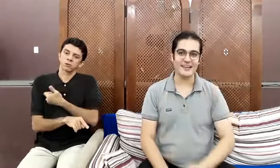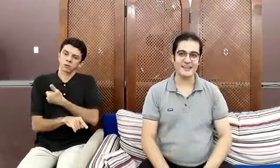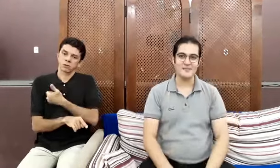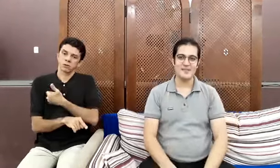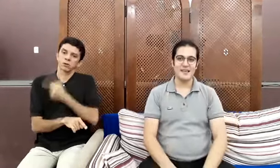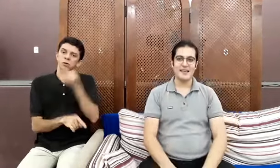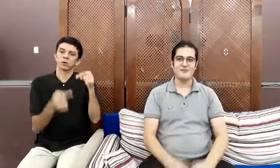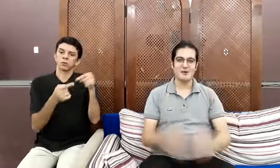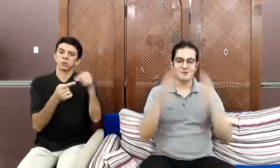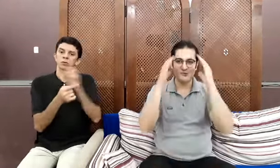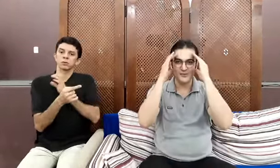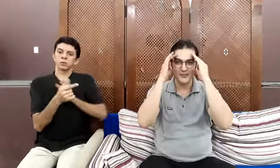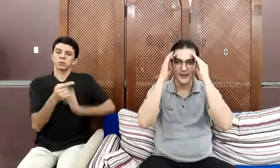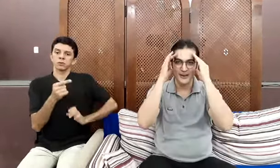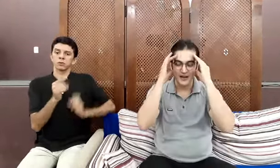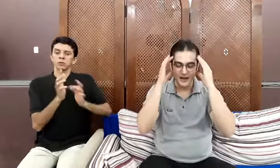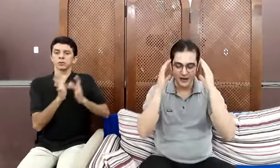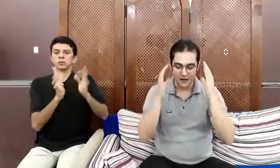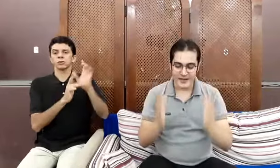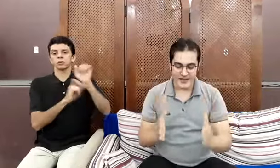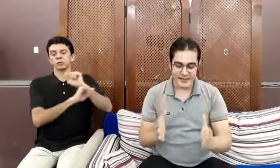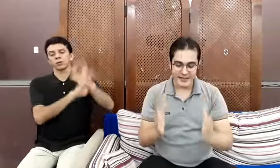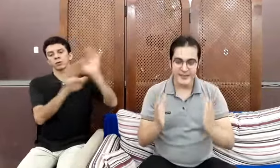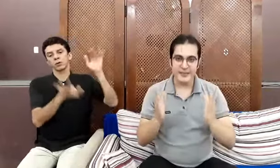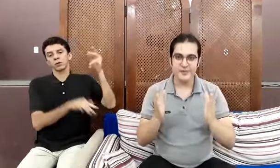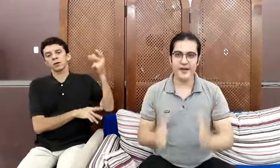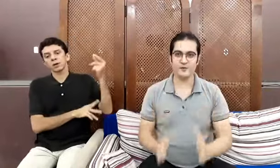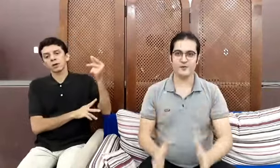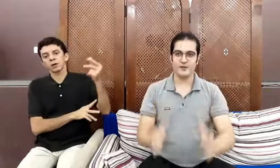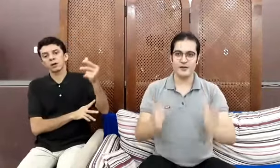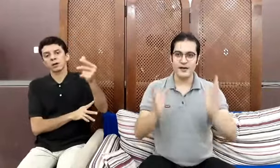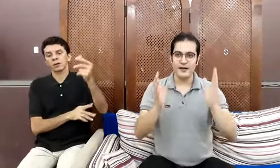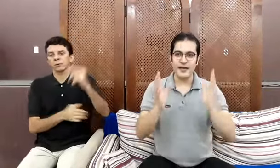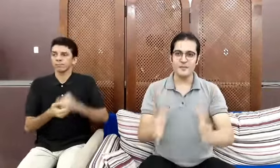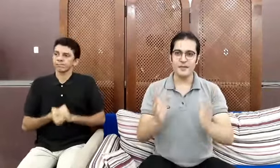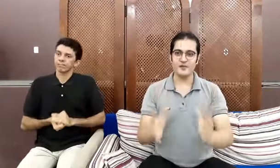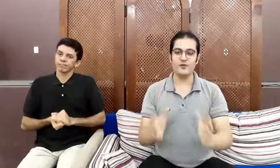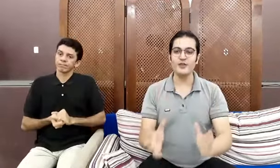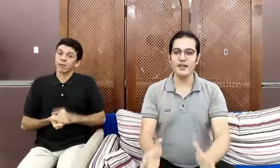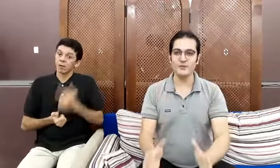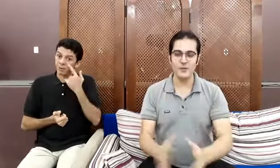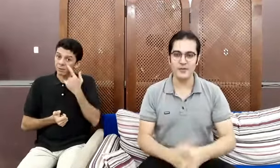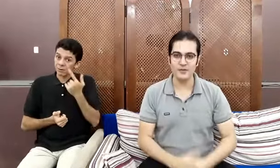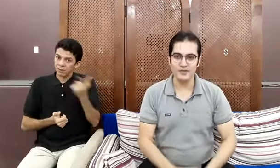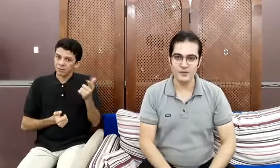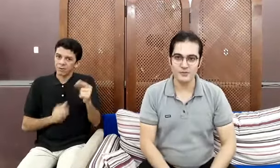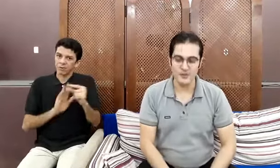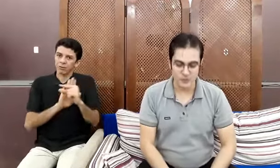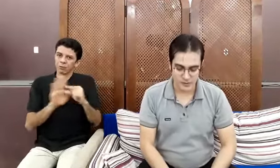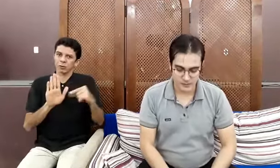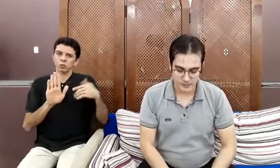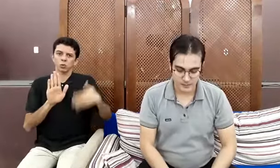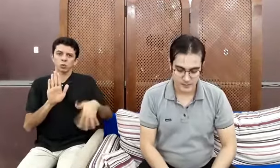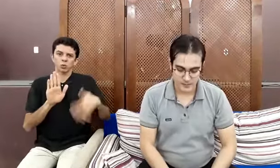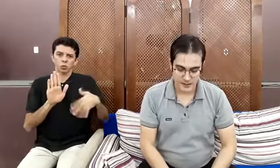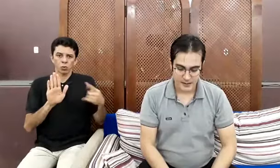eterna. Irmãos, olhe que verso impressionante para o momento que nós estamos vivendo